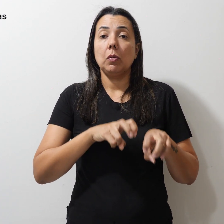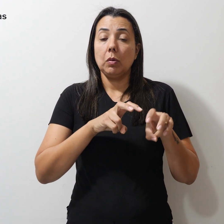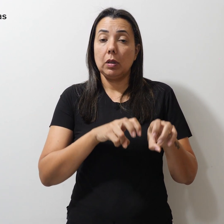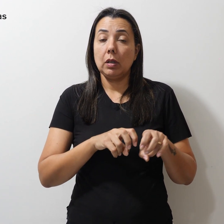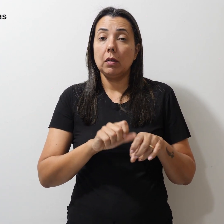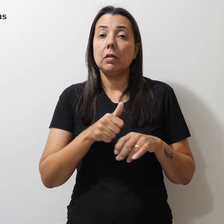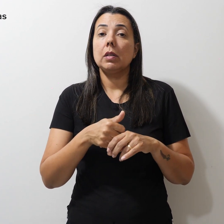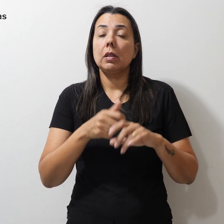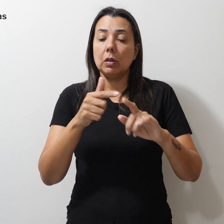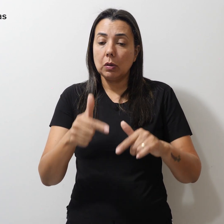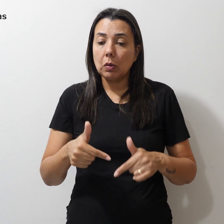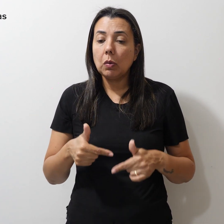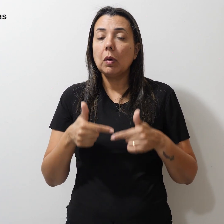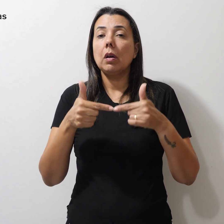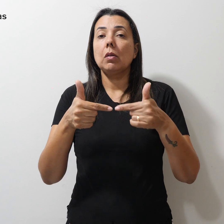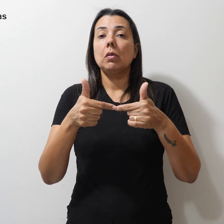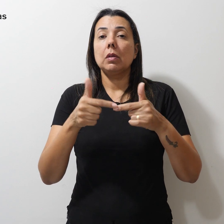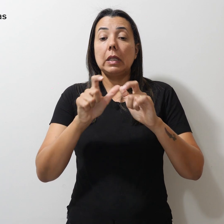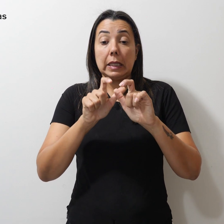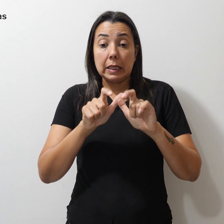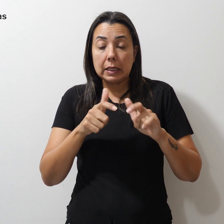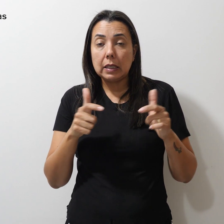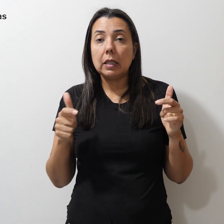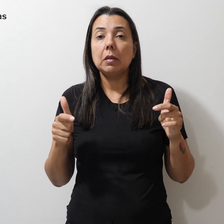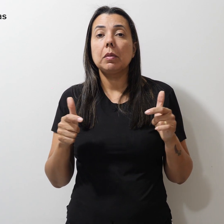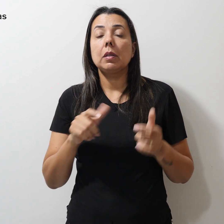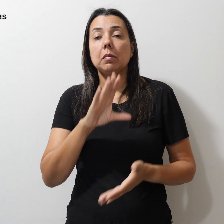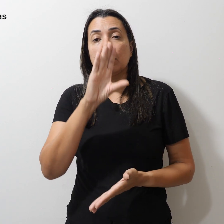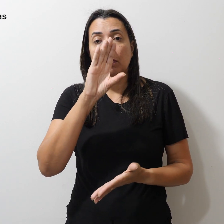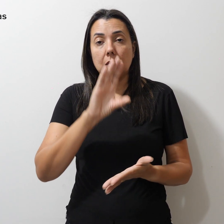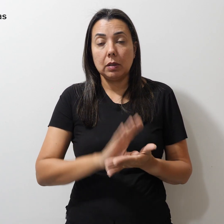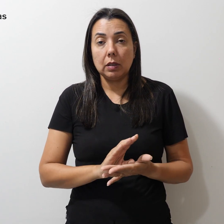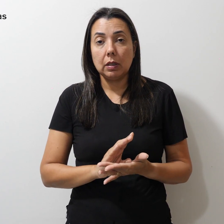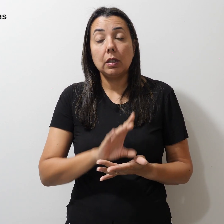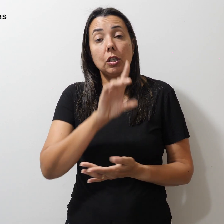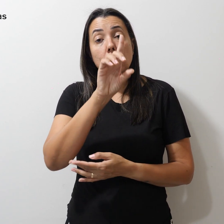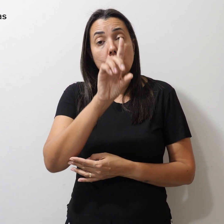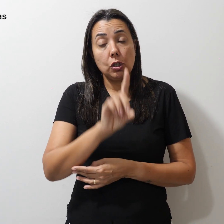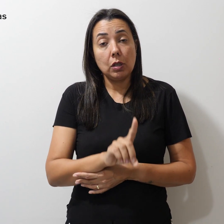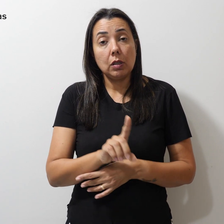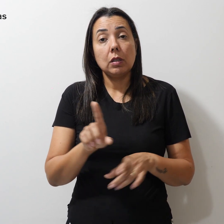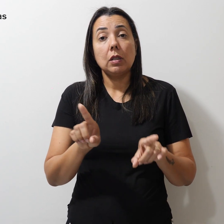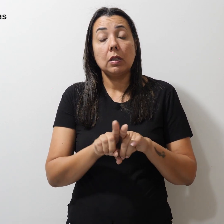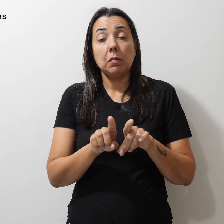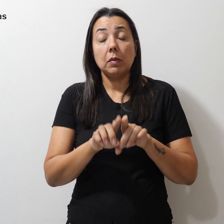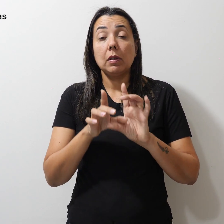as batalhas mais amplas por cidadania, direitos, liberdade e